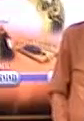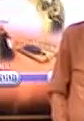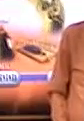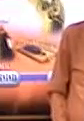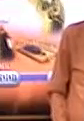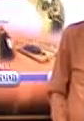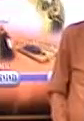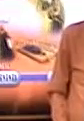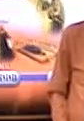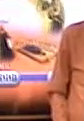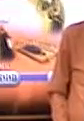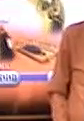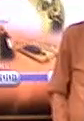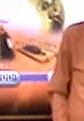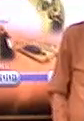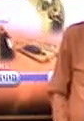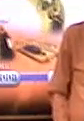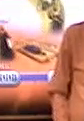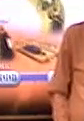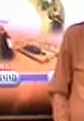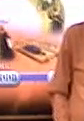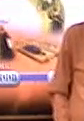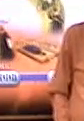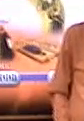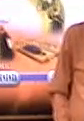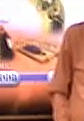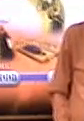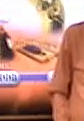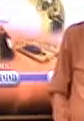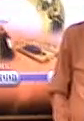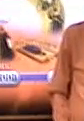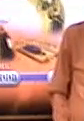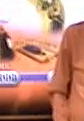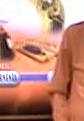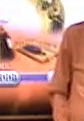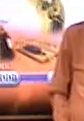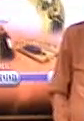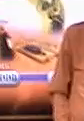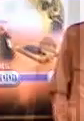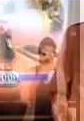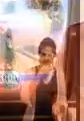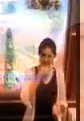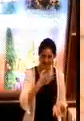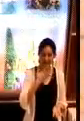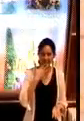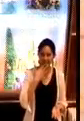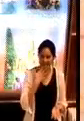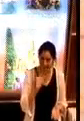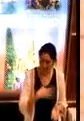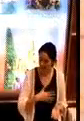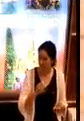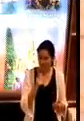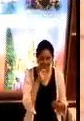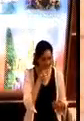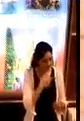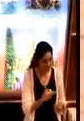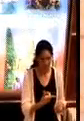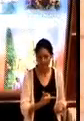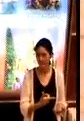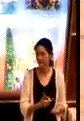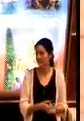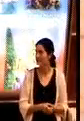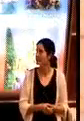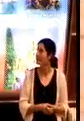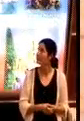bien, la palabra de Dios es extremadamente clara al hablarnos. ¿Saben este cuarteto? Solamente